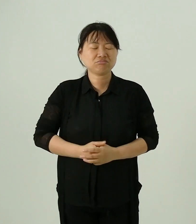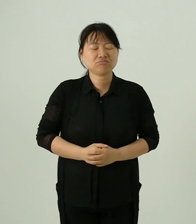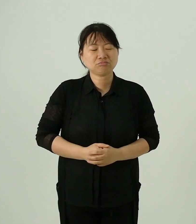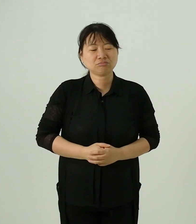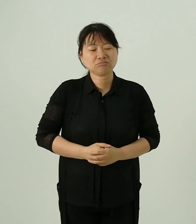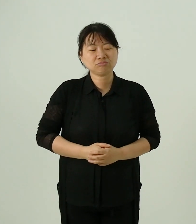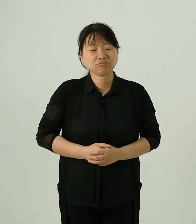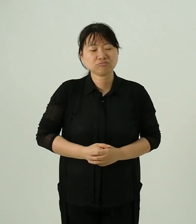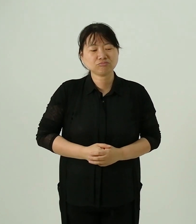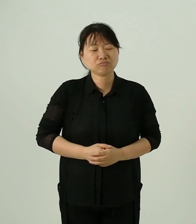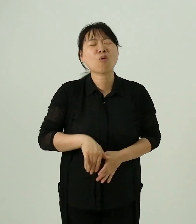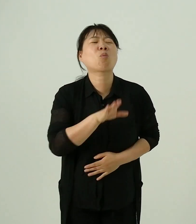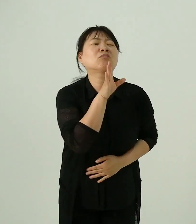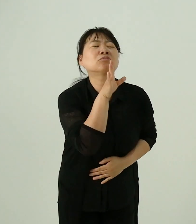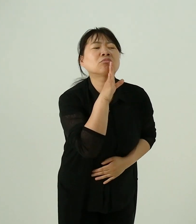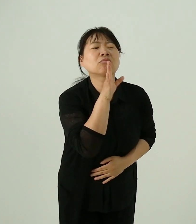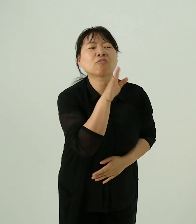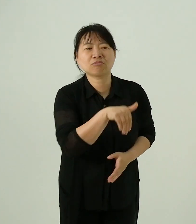그러게.